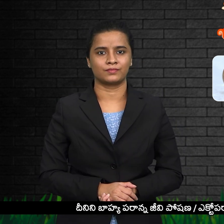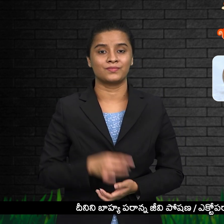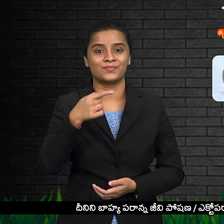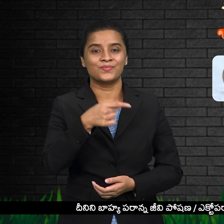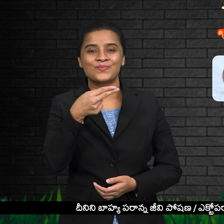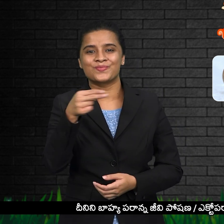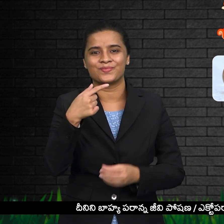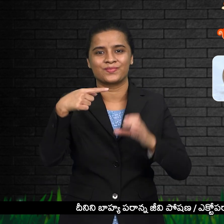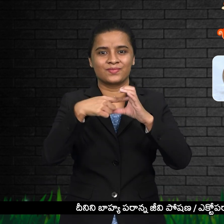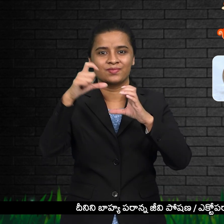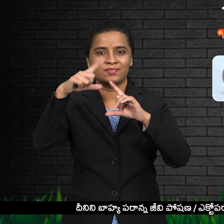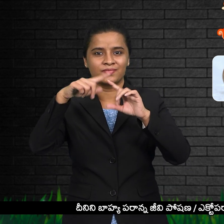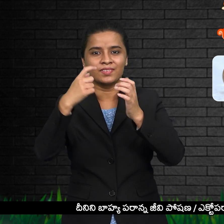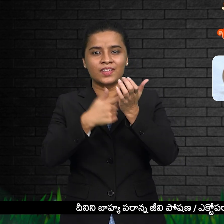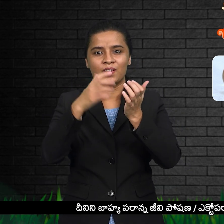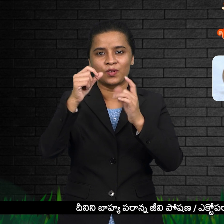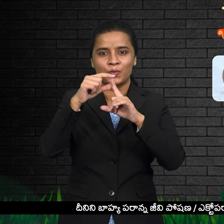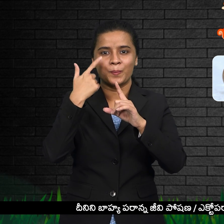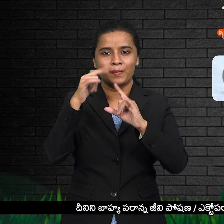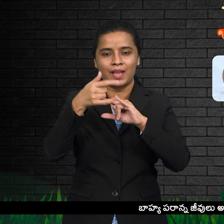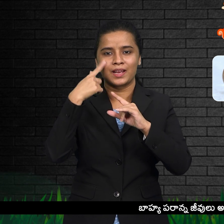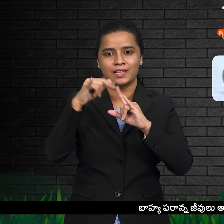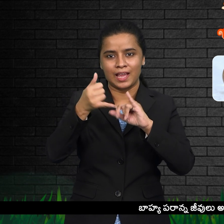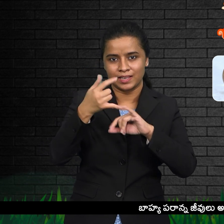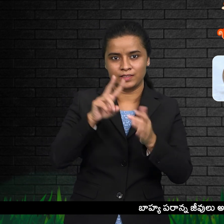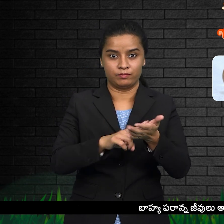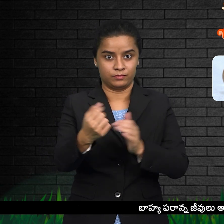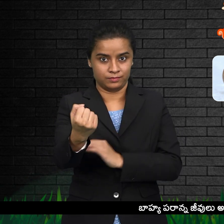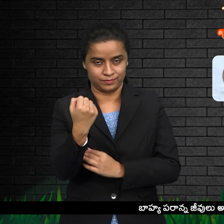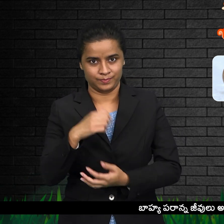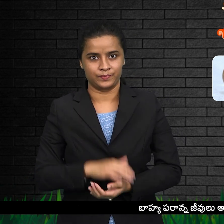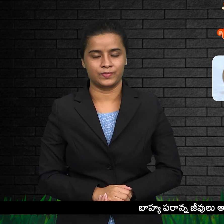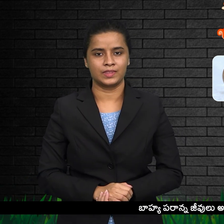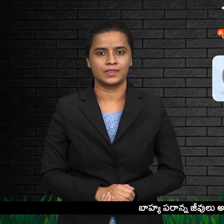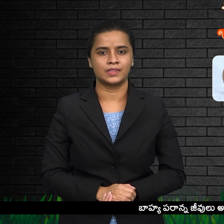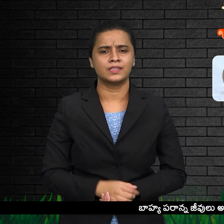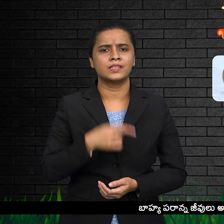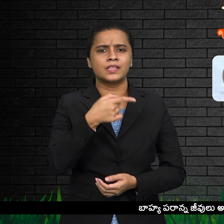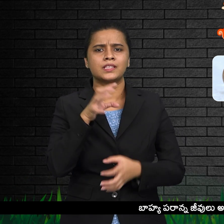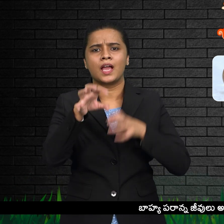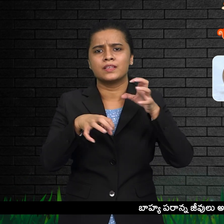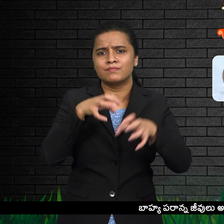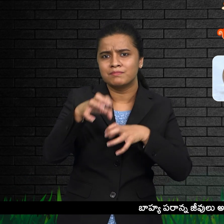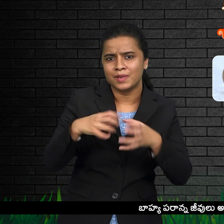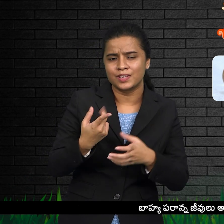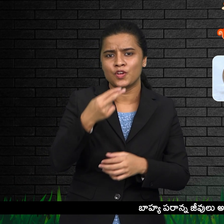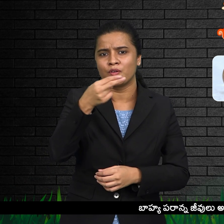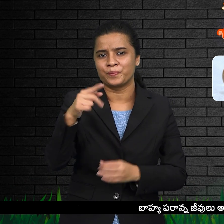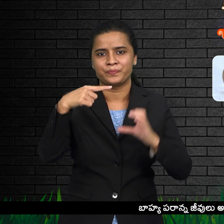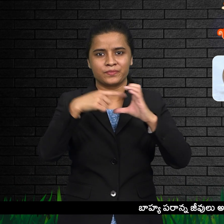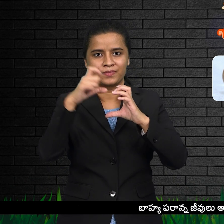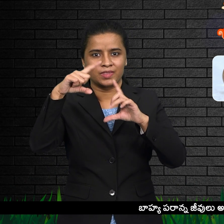అంటారు. మరియు అటువంటి జంతువులను బాహ్య పరాన్నజీవులు అని పిలుస్తారు.